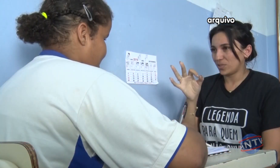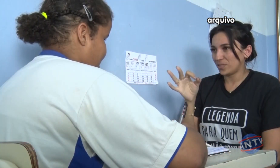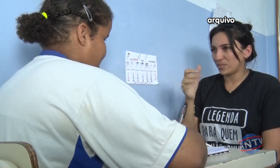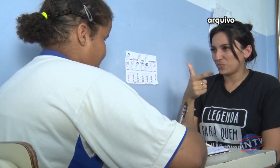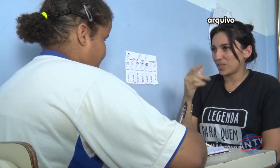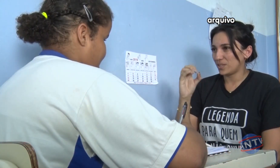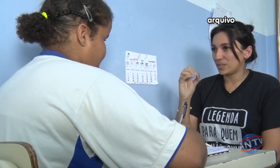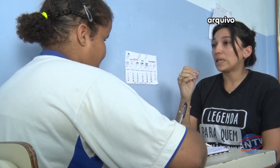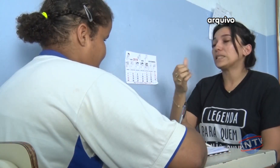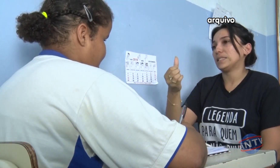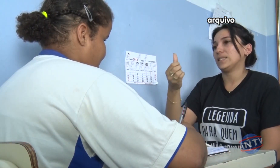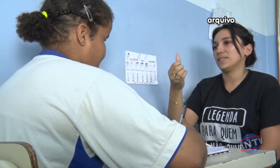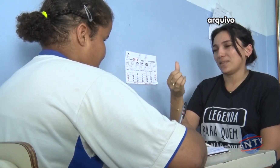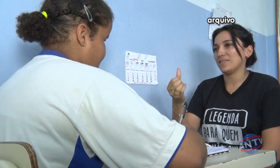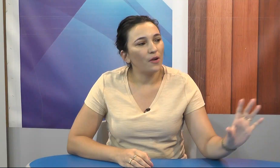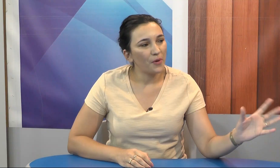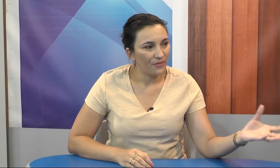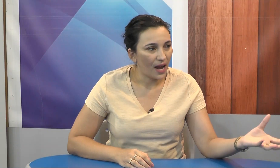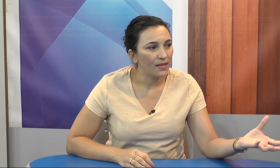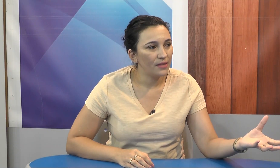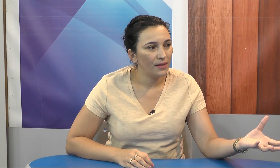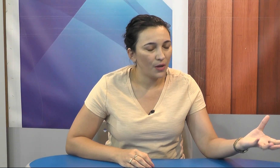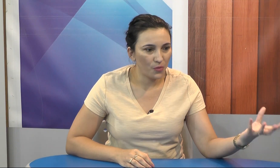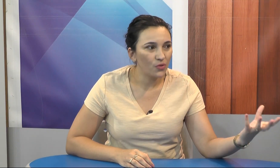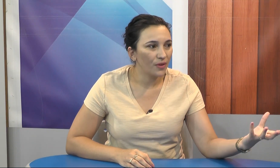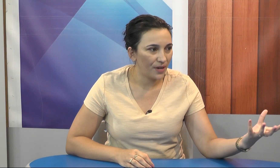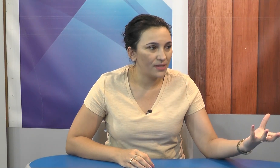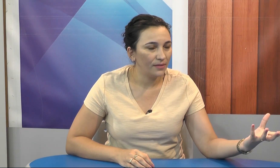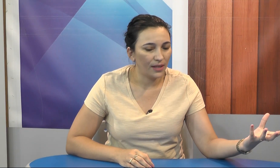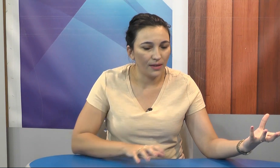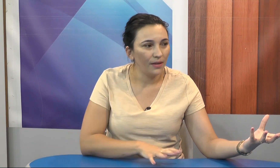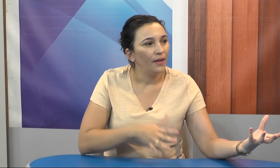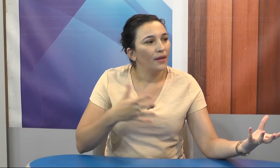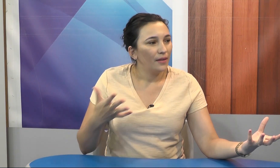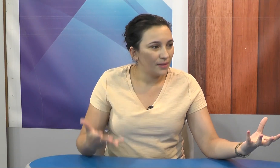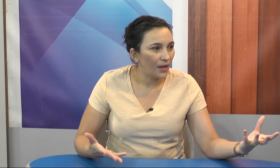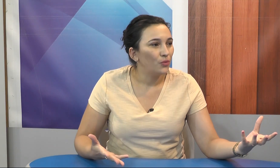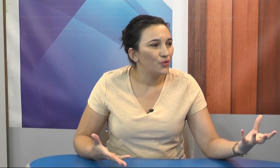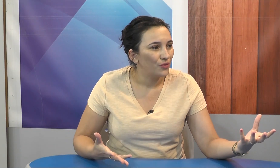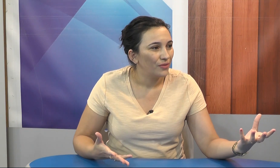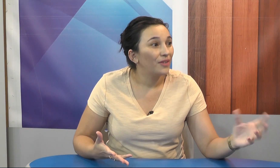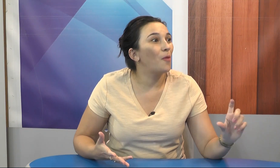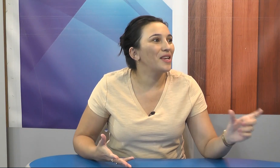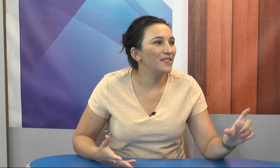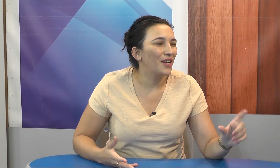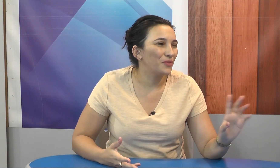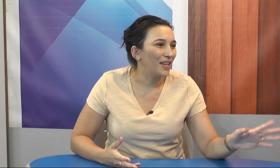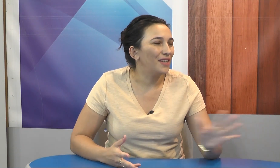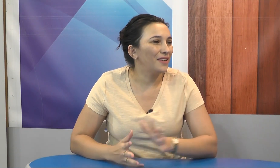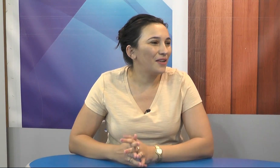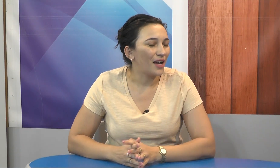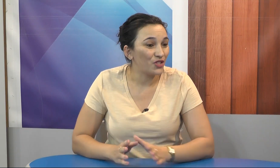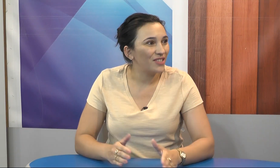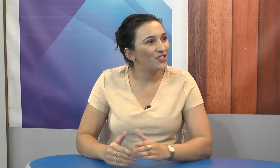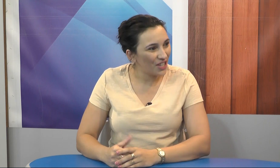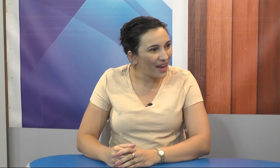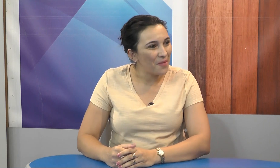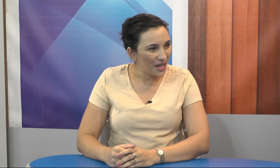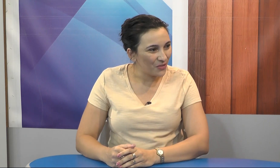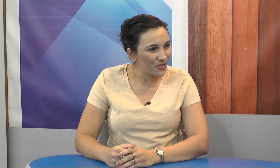consecutiva. Você fala uma frase, eu ouço a frase inteira e traduzo. que é o mais certo, daí a chance de errar é menos.